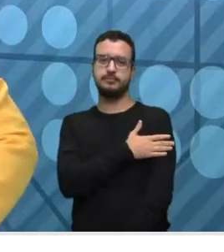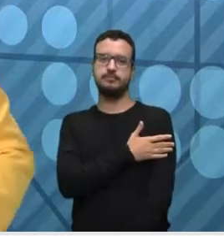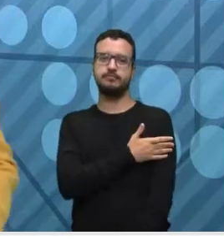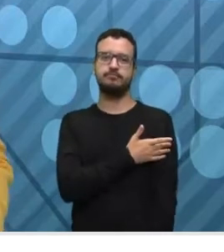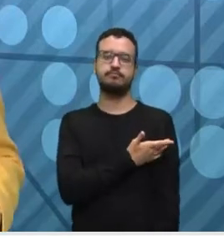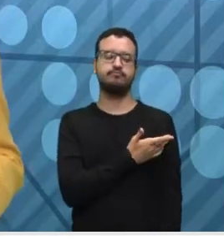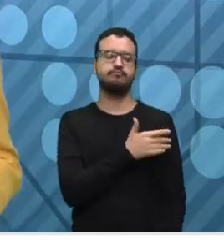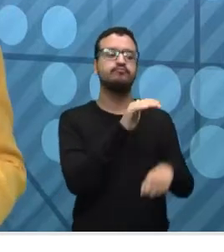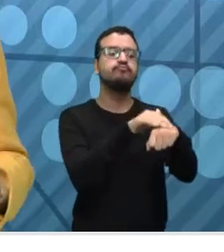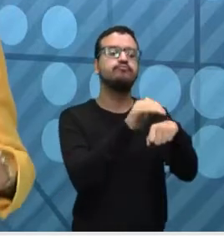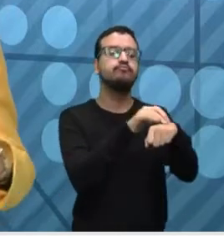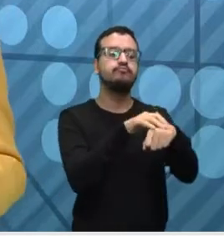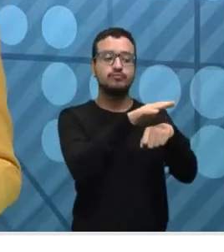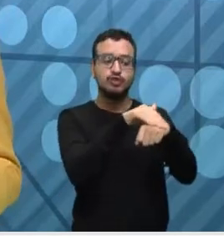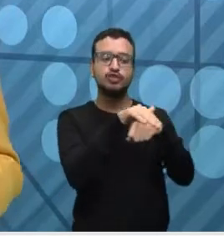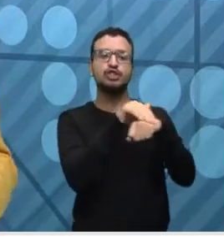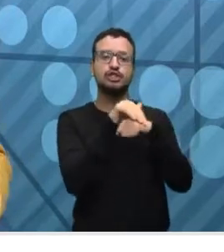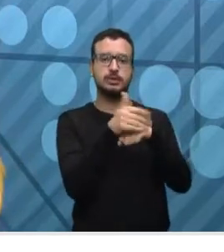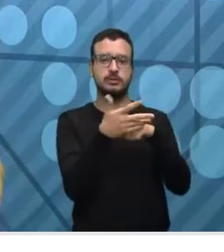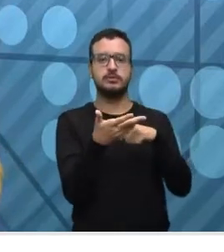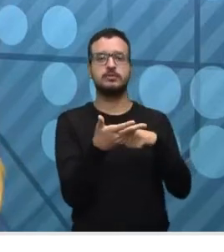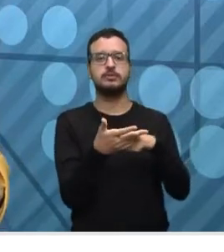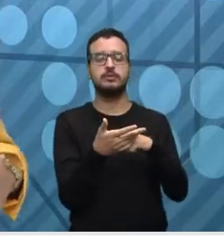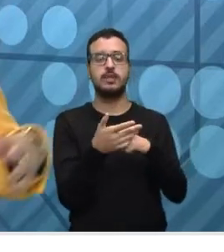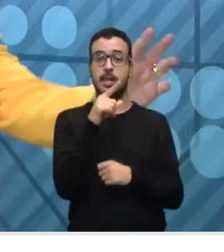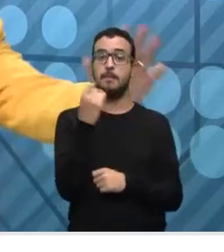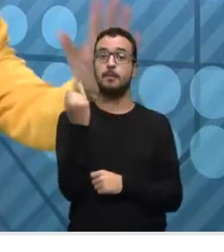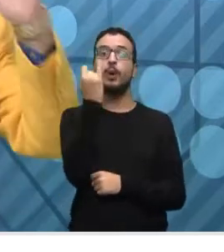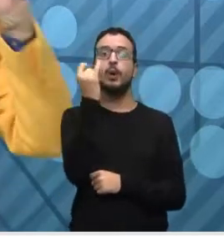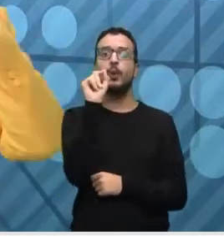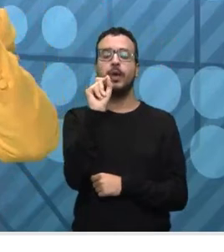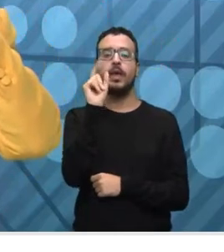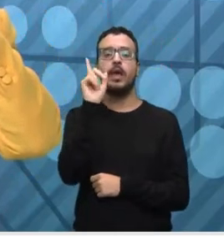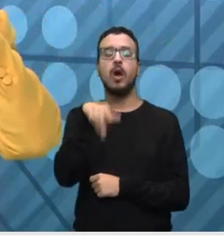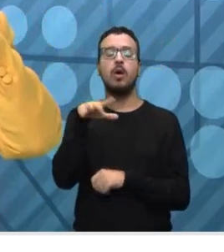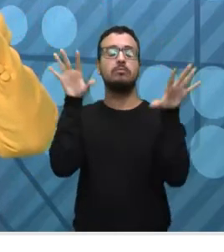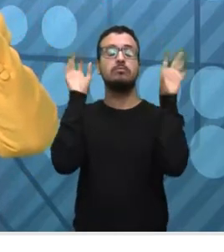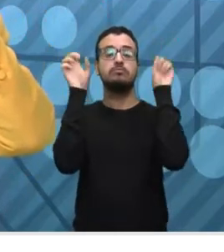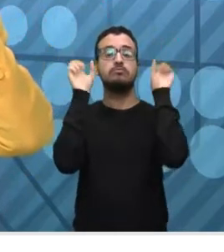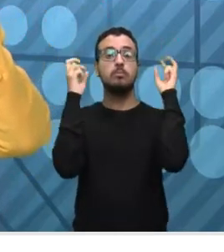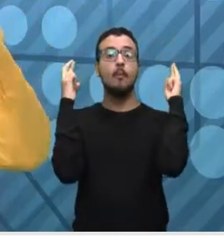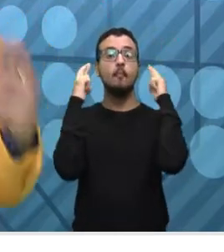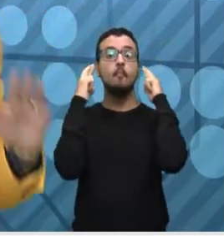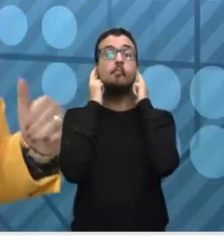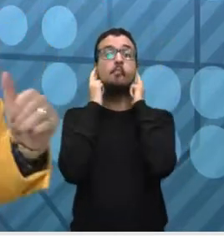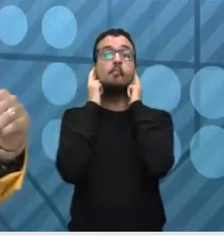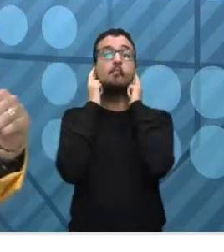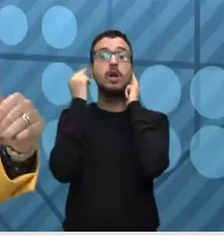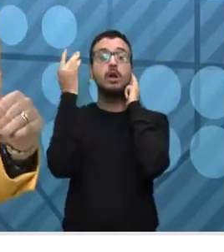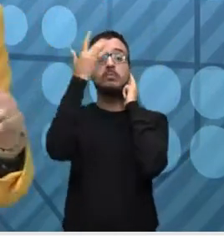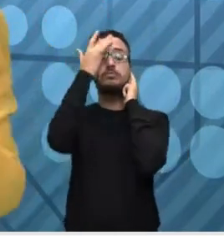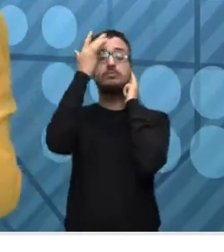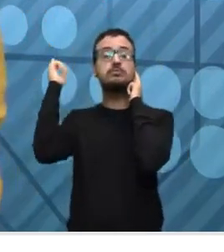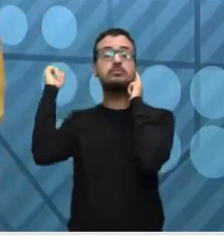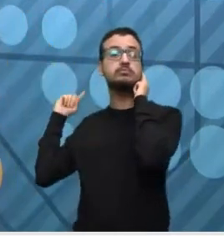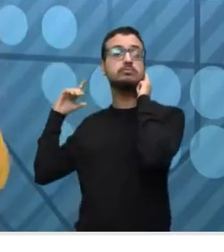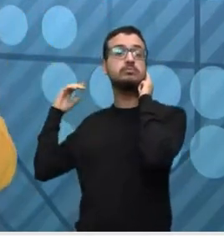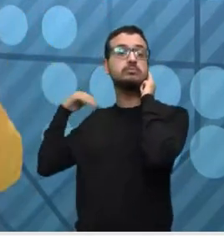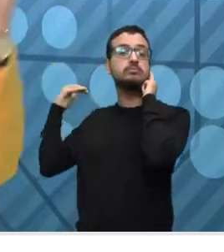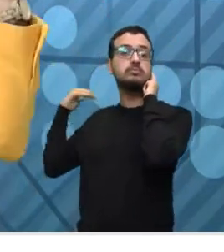A orientação é que você sempre entra no campo visual, imagina alguém que não ouve nada, né, e vem uma pessoa por trás e